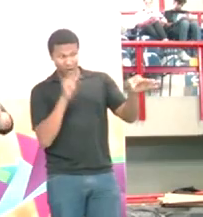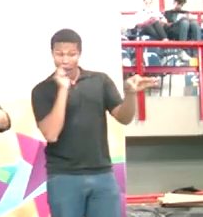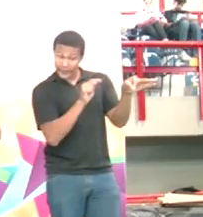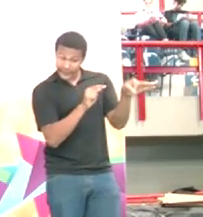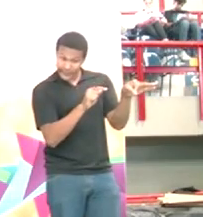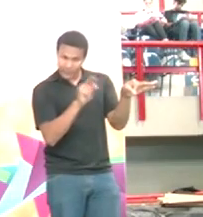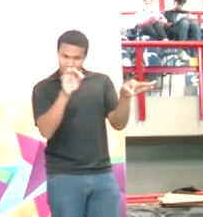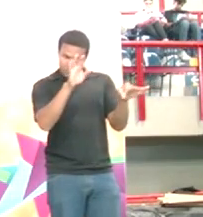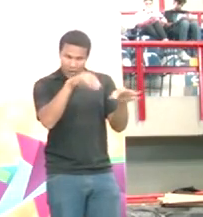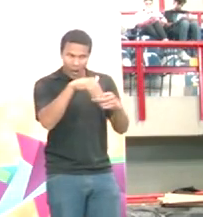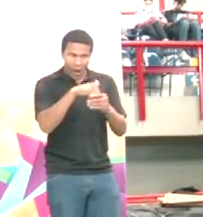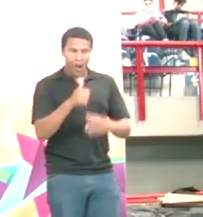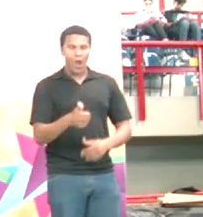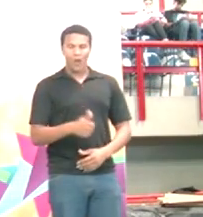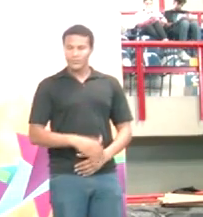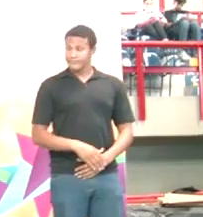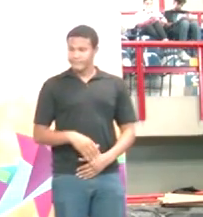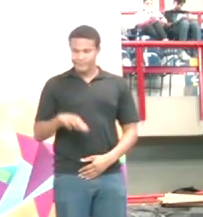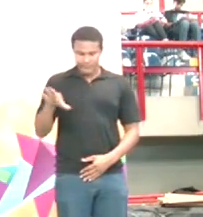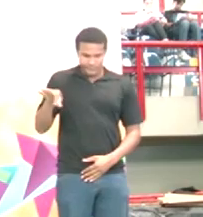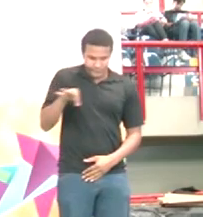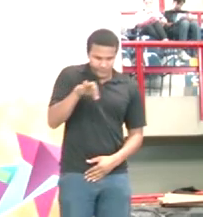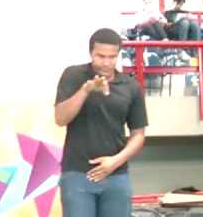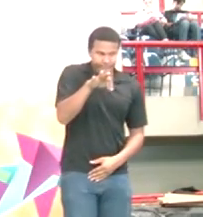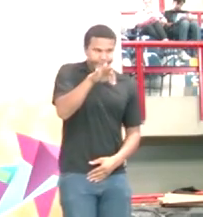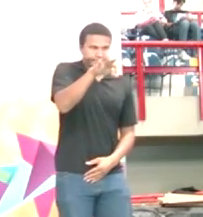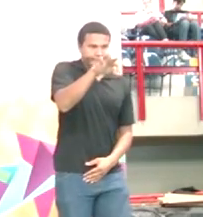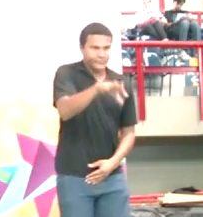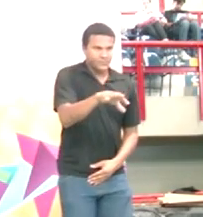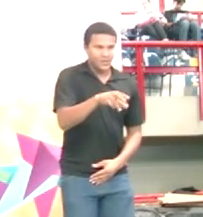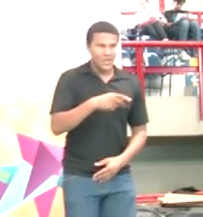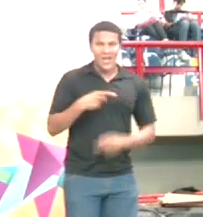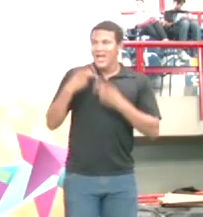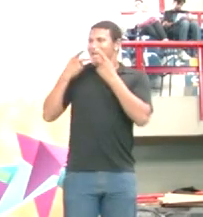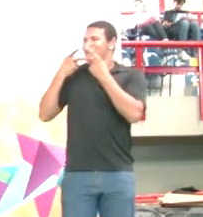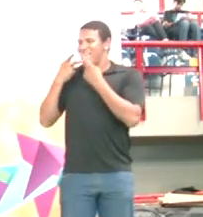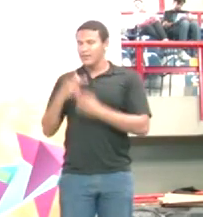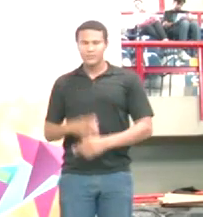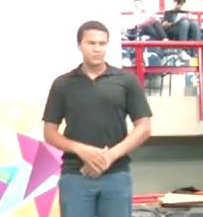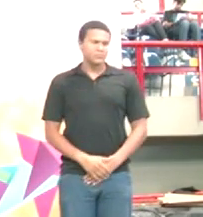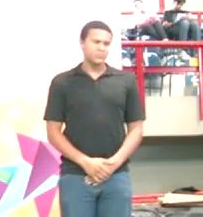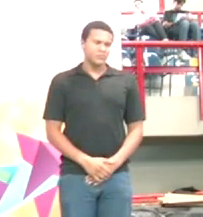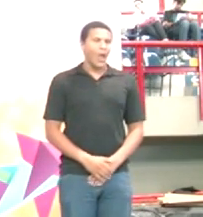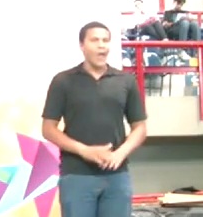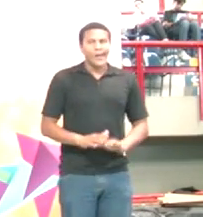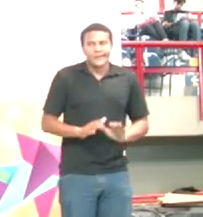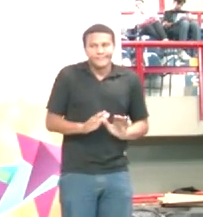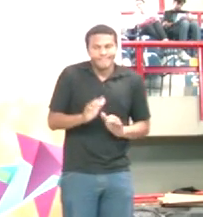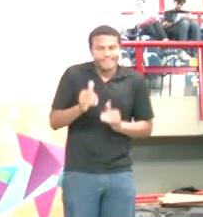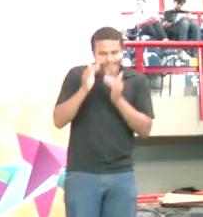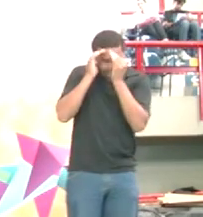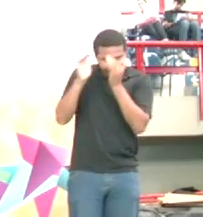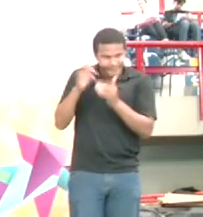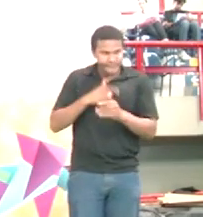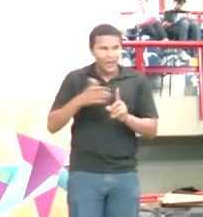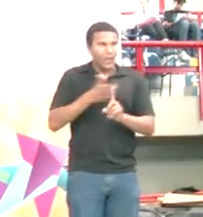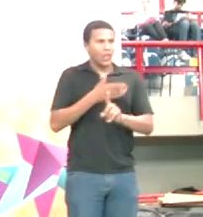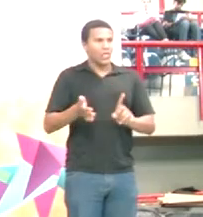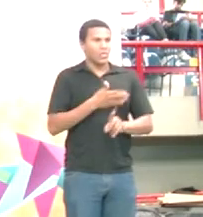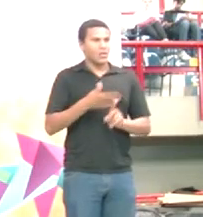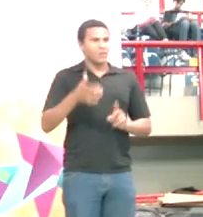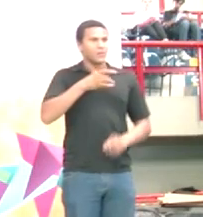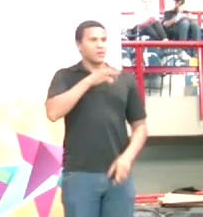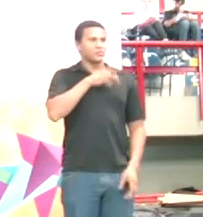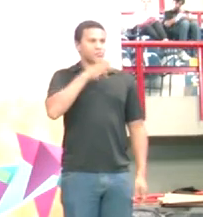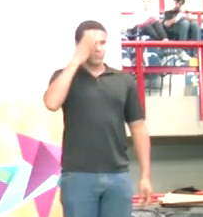lá, vai colocar o voto lá, pronto. E vai questionar alguma coisa, entendeu? Porrada muita. Então